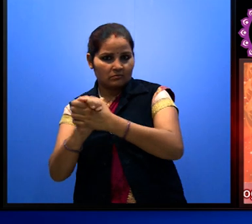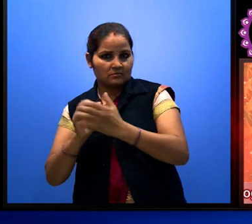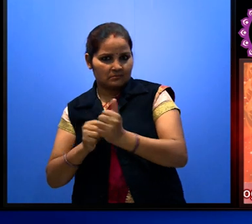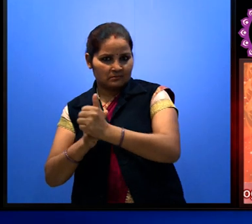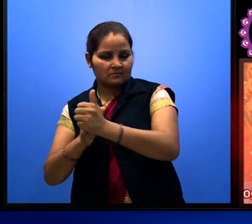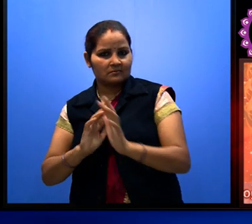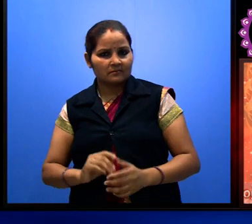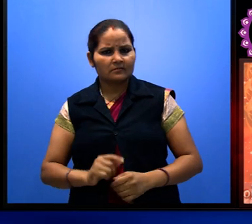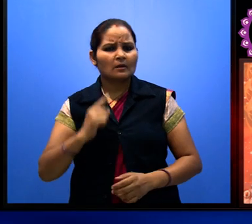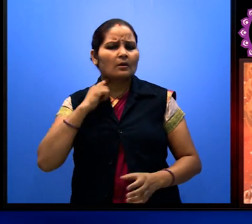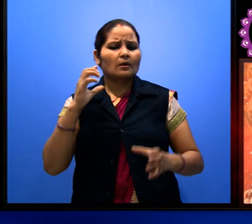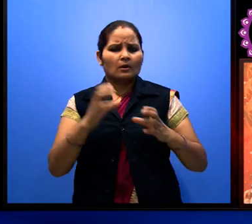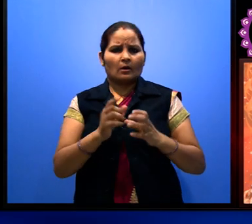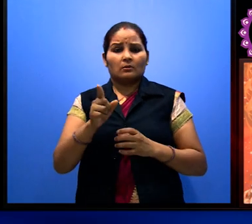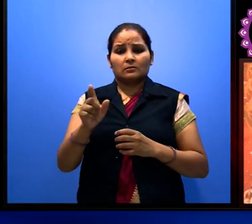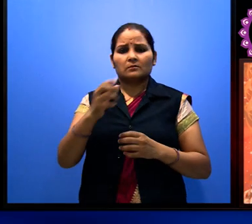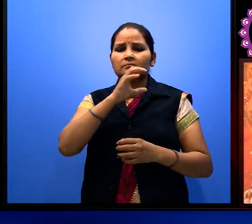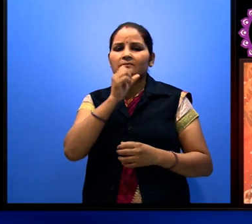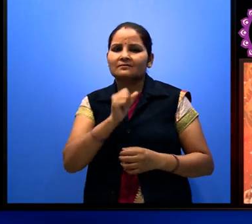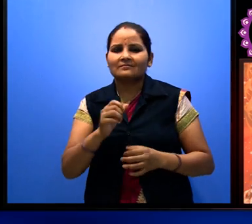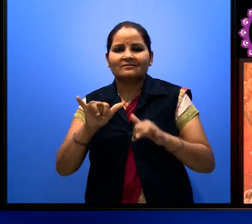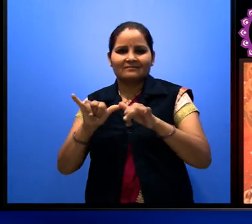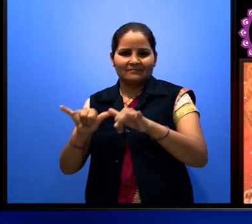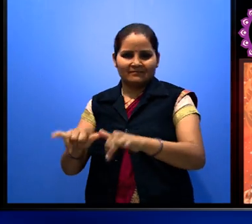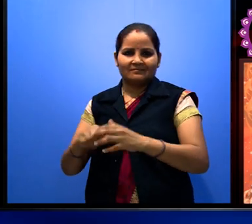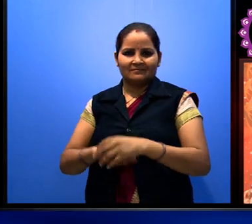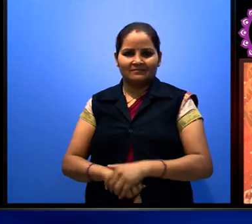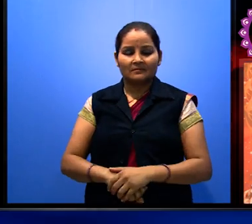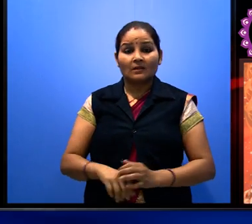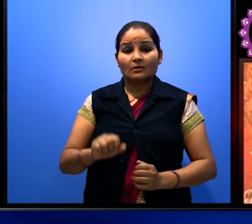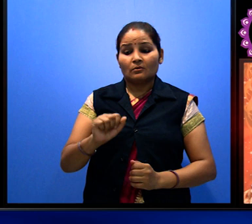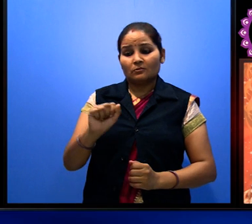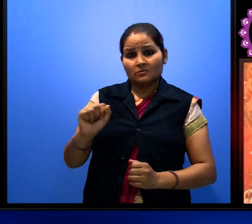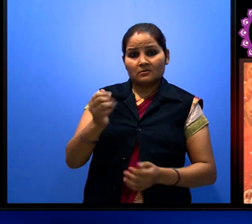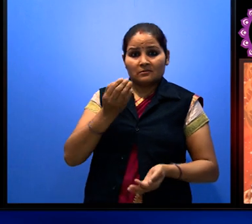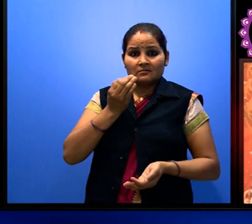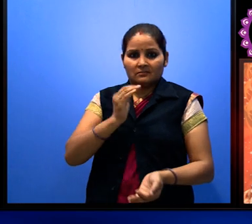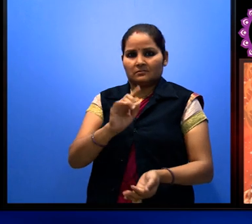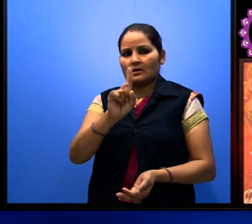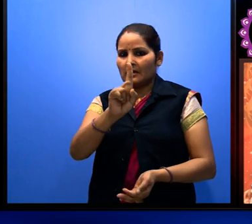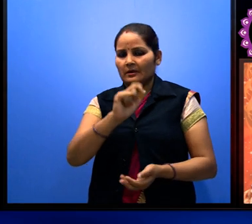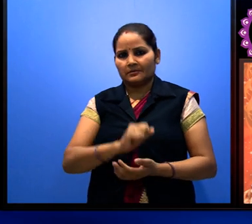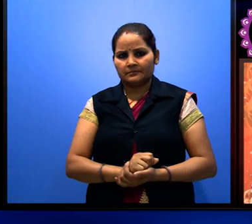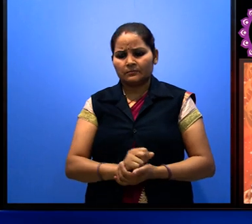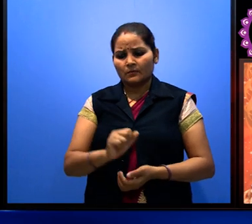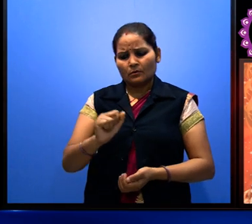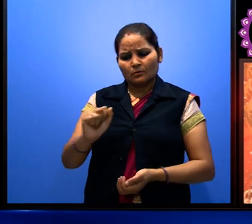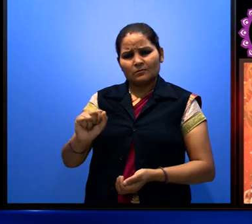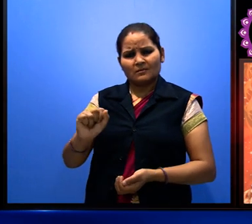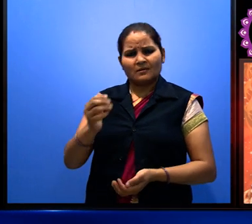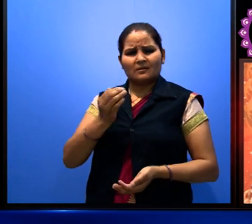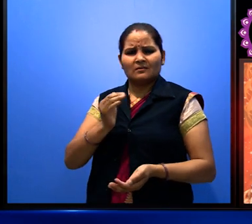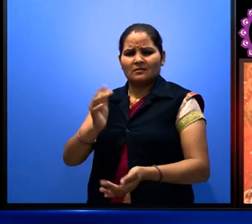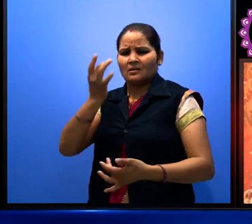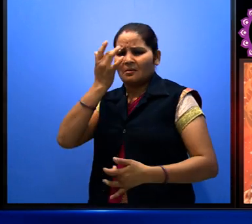जोड़। एक गांव में एक बुढ़िया रहती थी, उसको एक लड़का था। वो